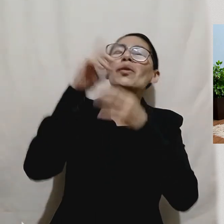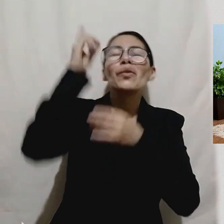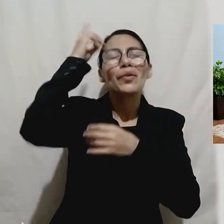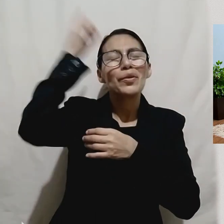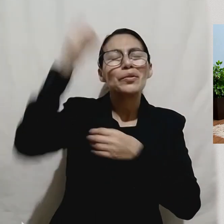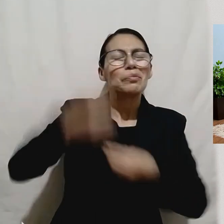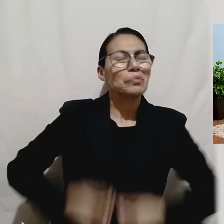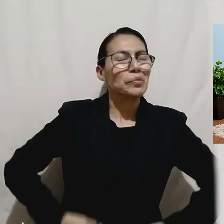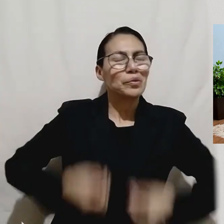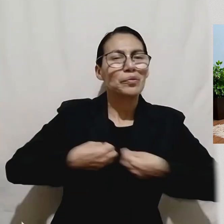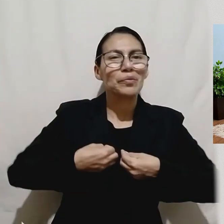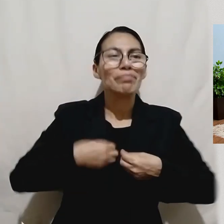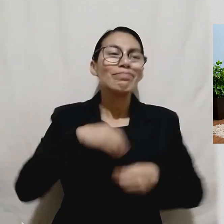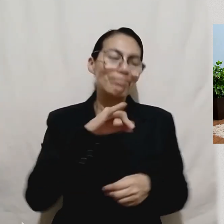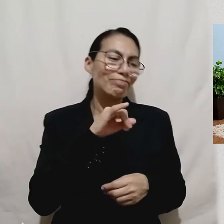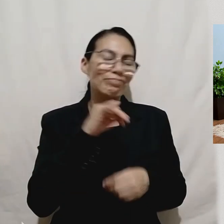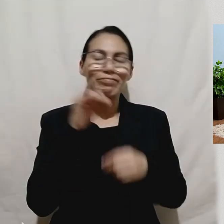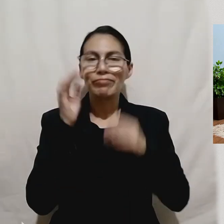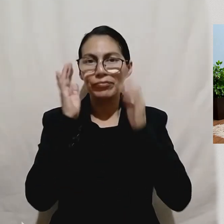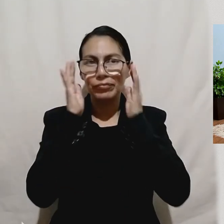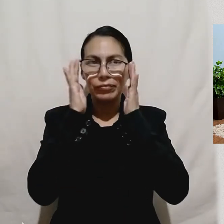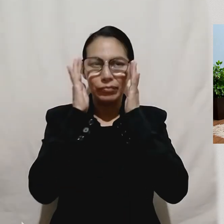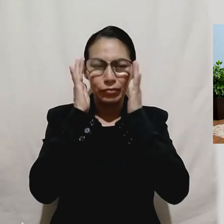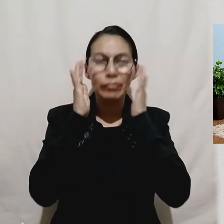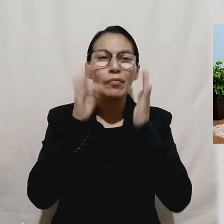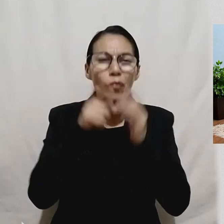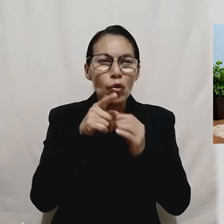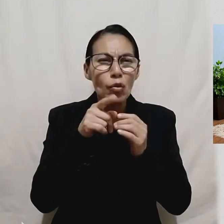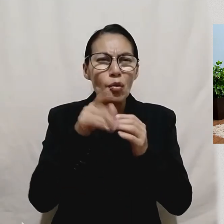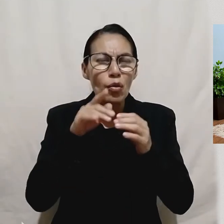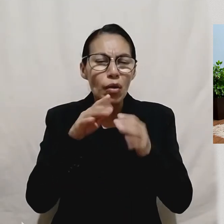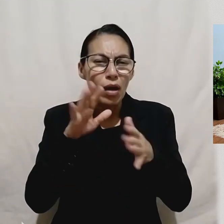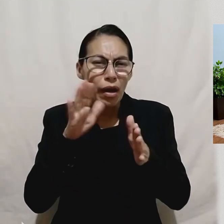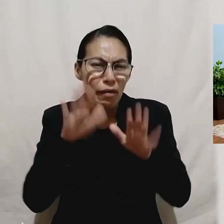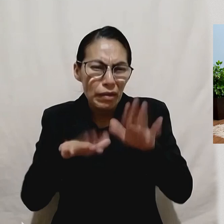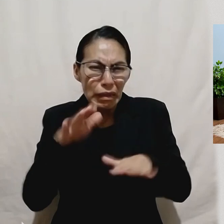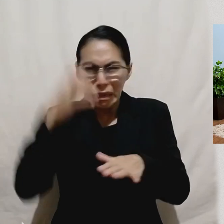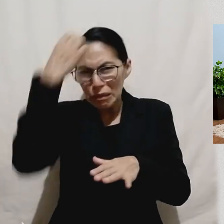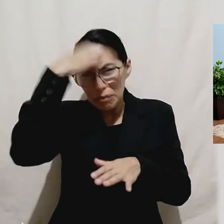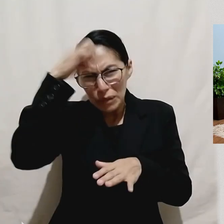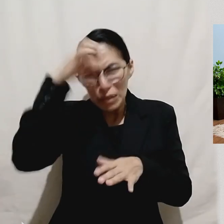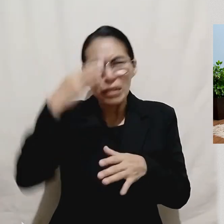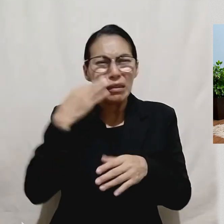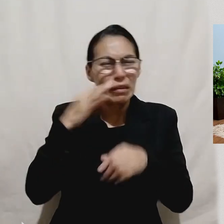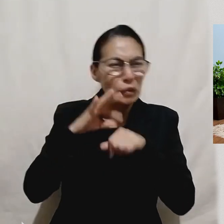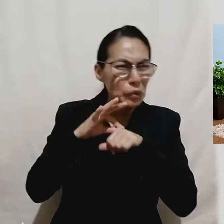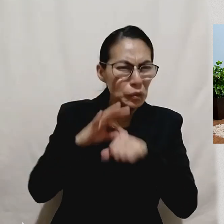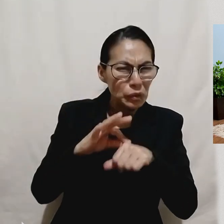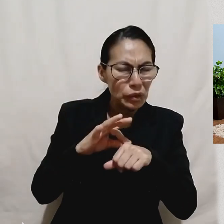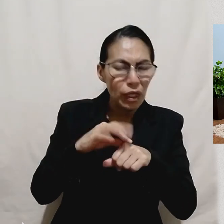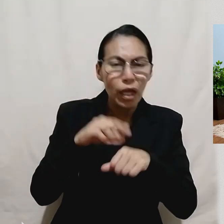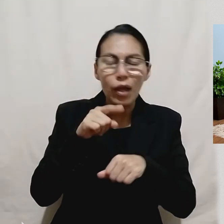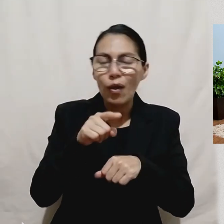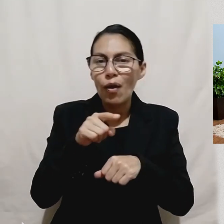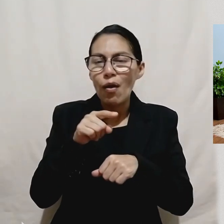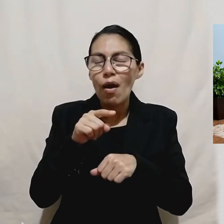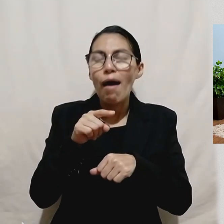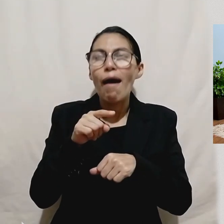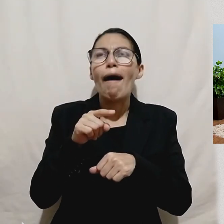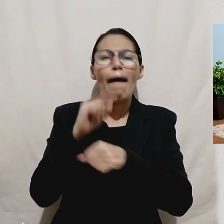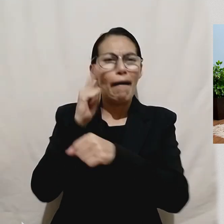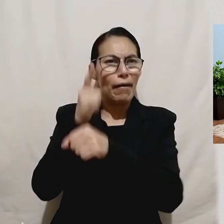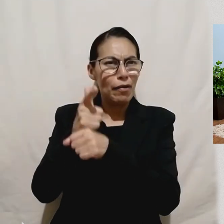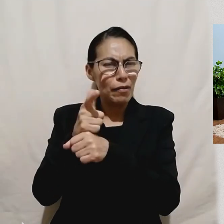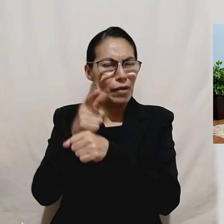con el Dios vivo y cuando tú tienes experiencias y logras captar que